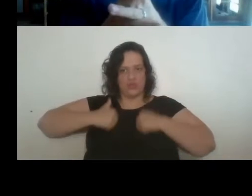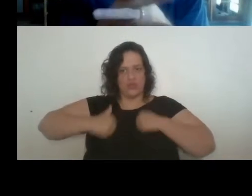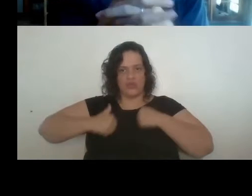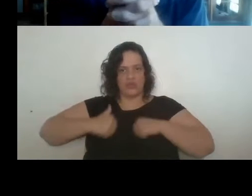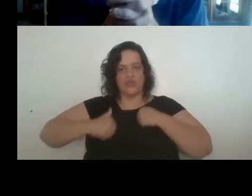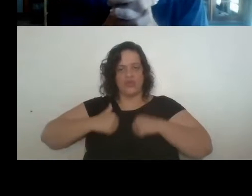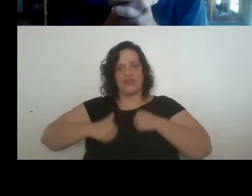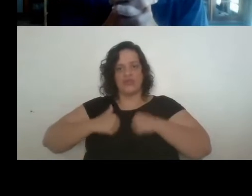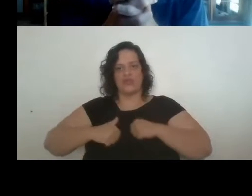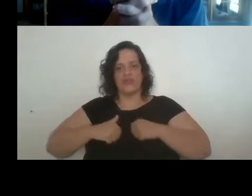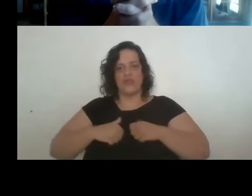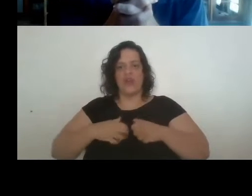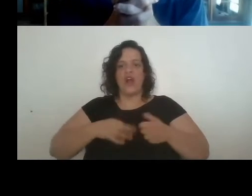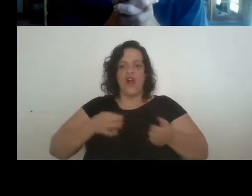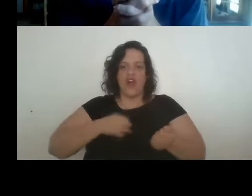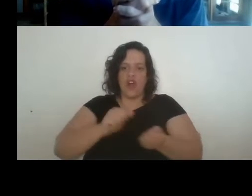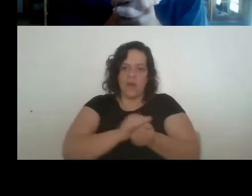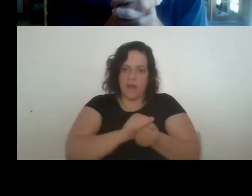tanque.